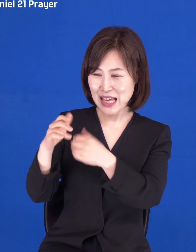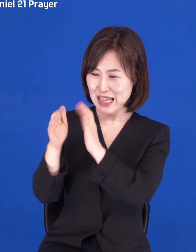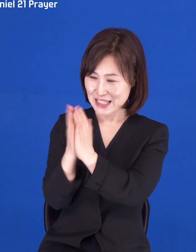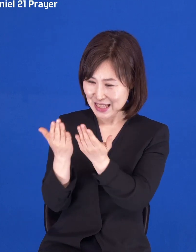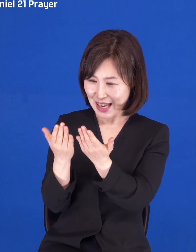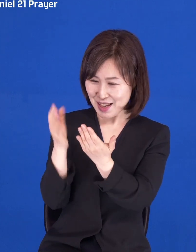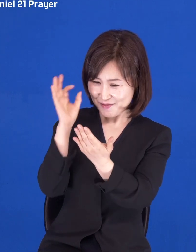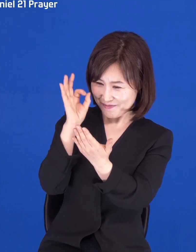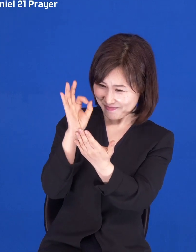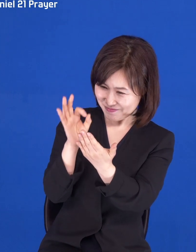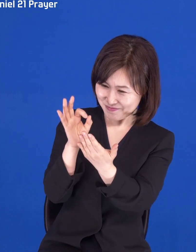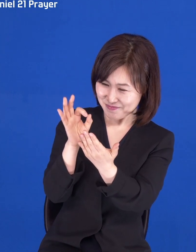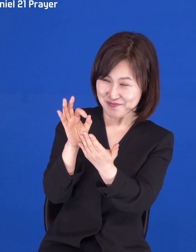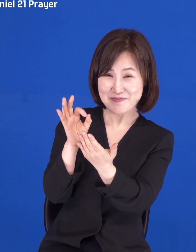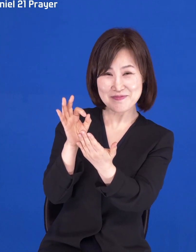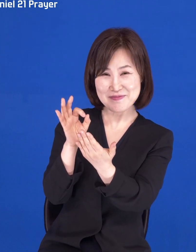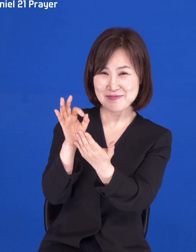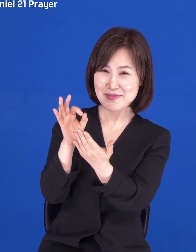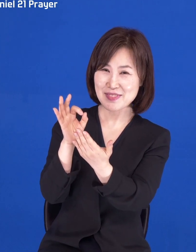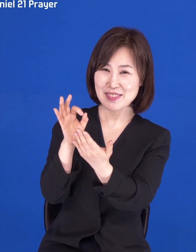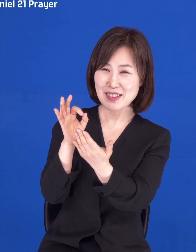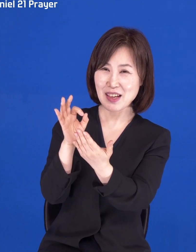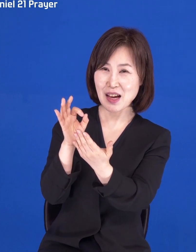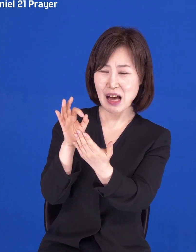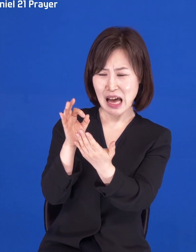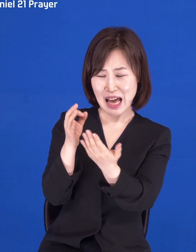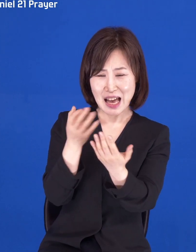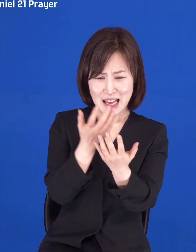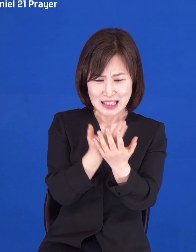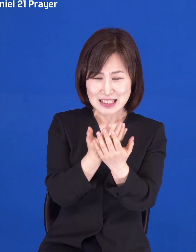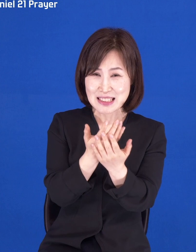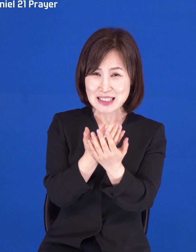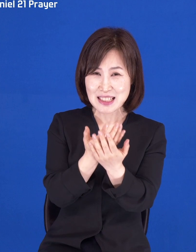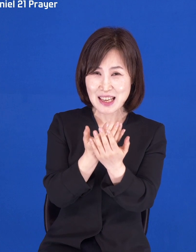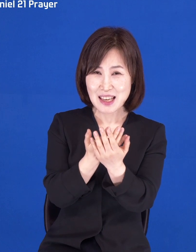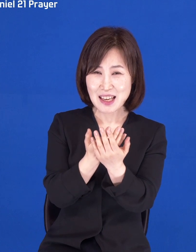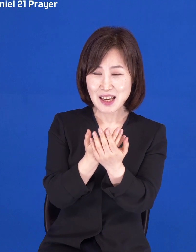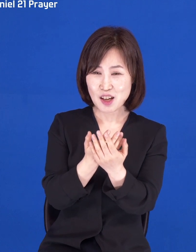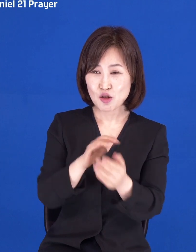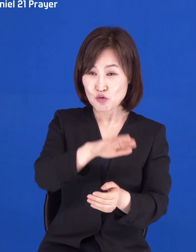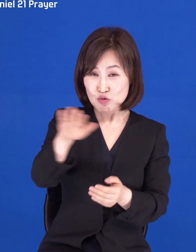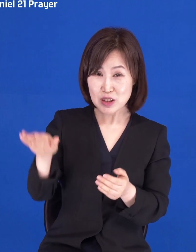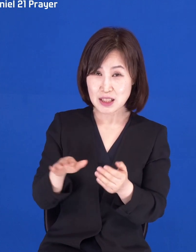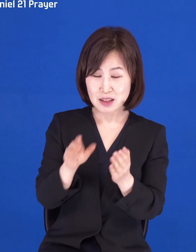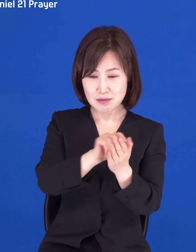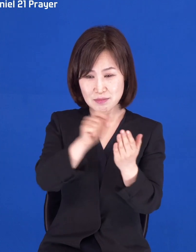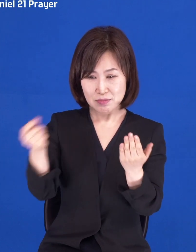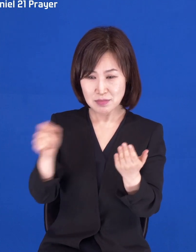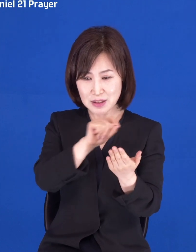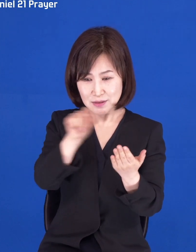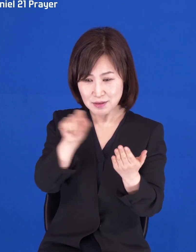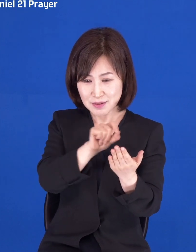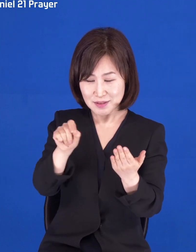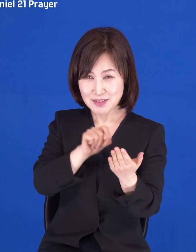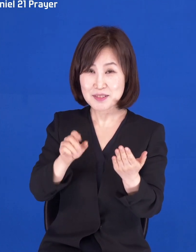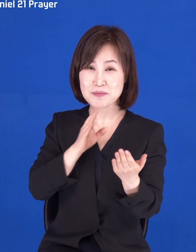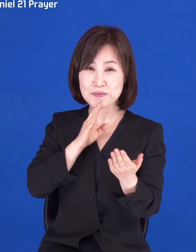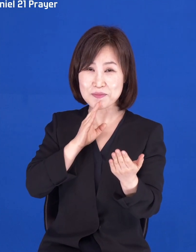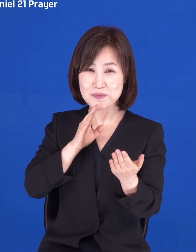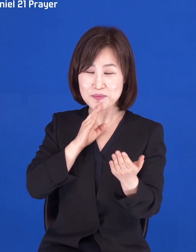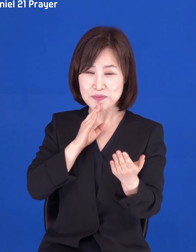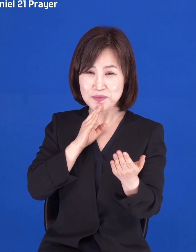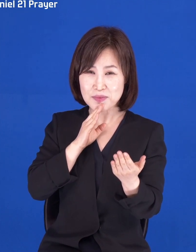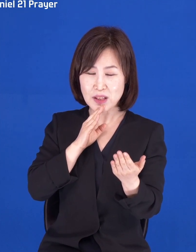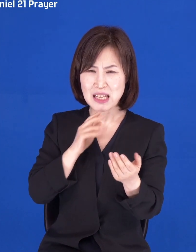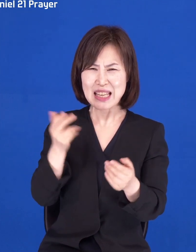거예요. 같이 들여다보면 성경책이 우리는 지금 처음부터 이렇게 넘기는데 뒤에서부터